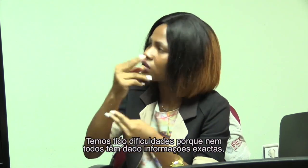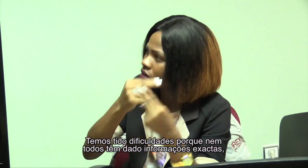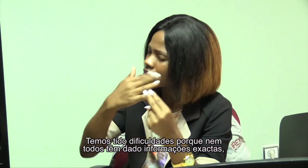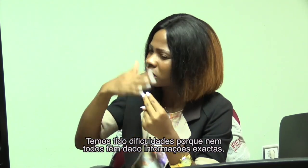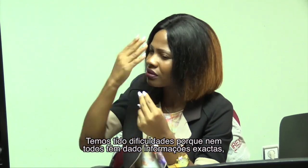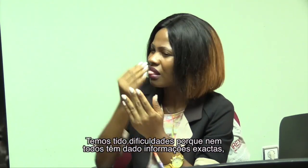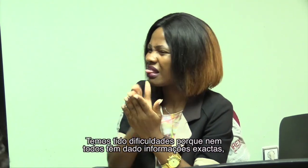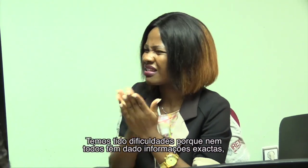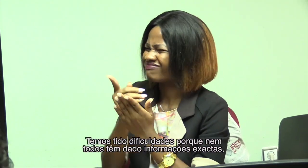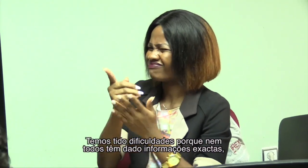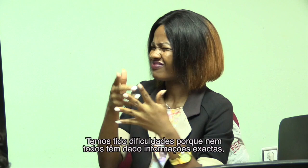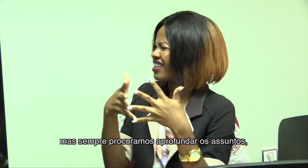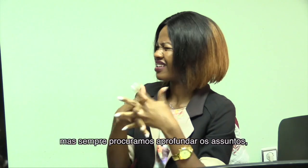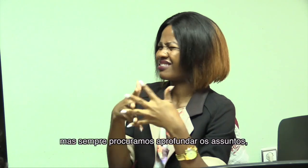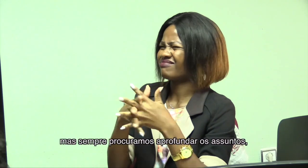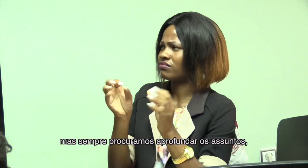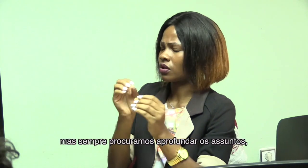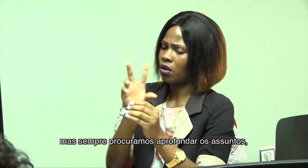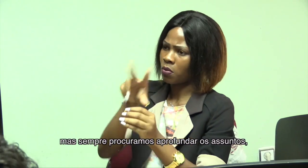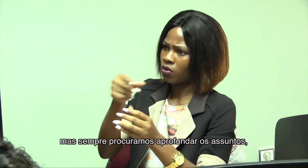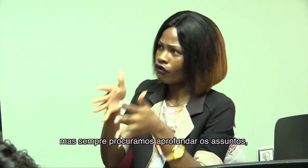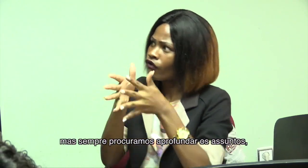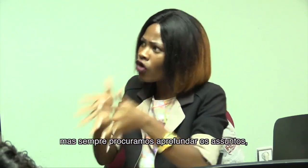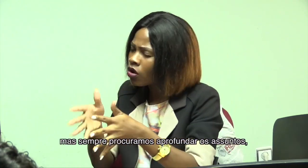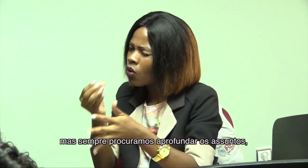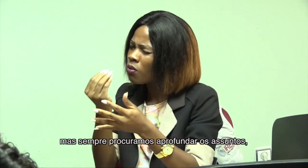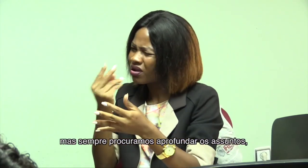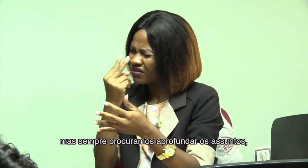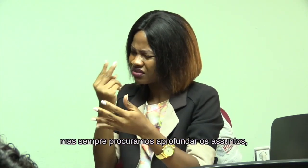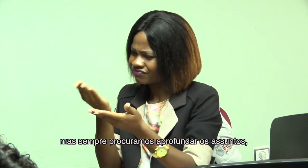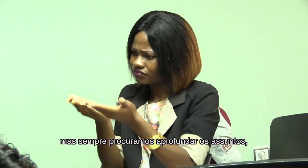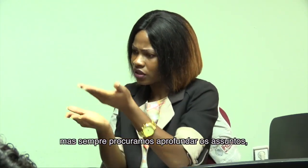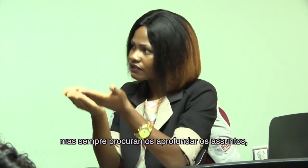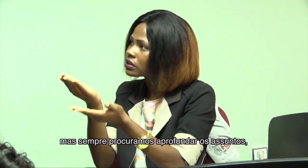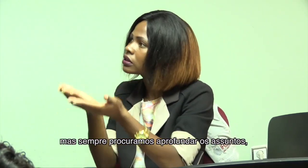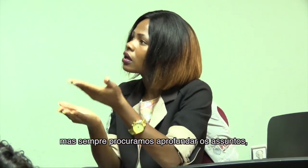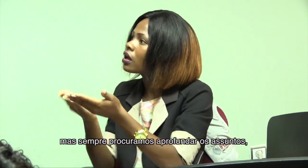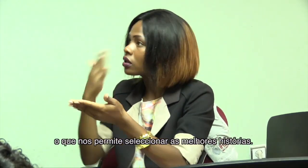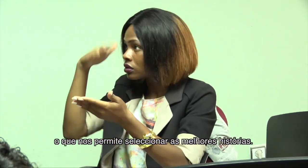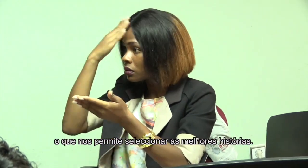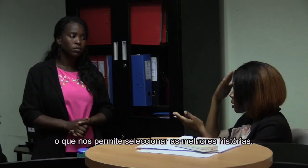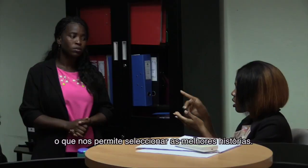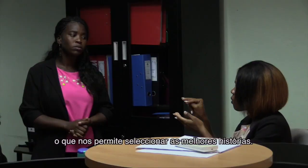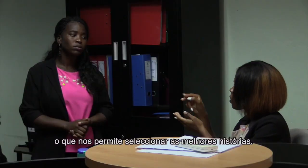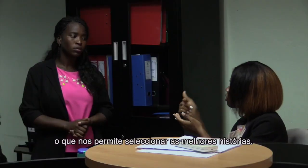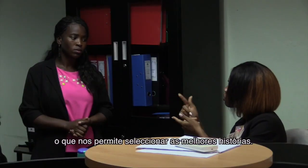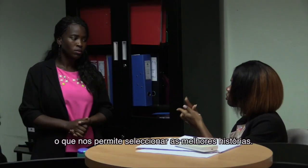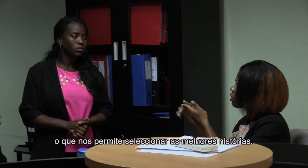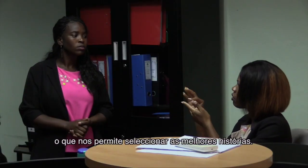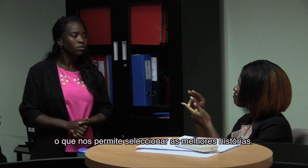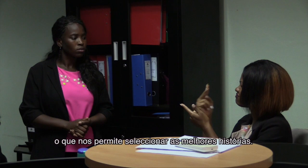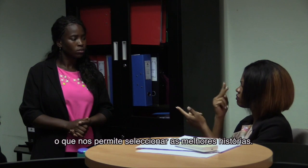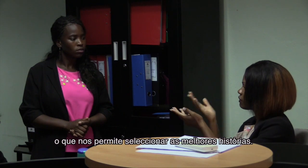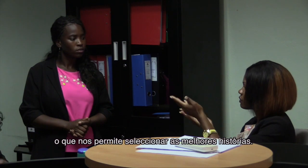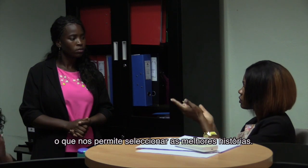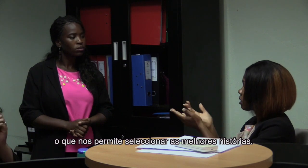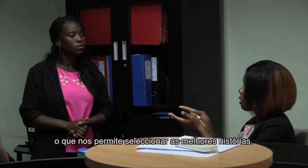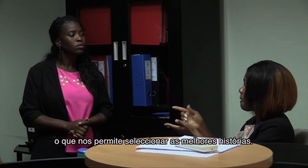exatas. Mas sempre procuramos aprofundar os assuntos, o que nos permite selecionar